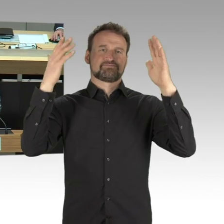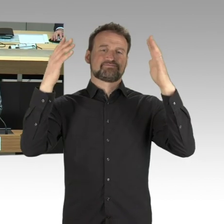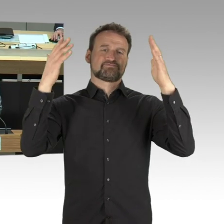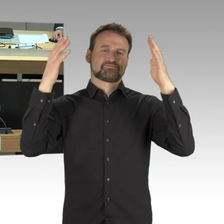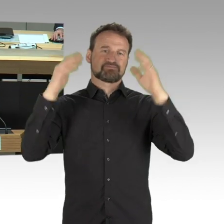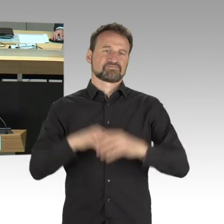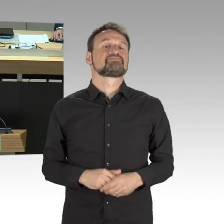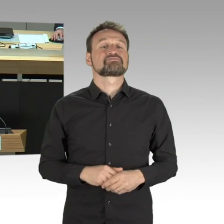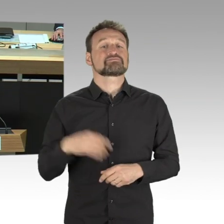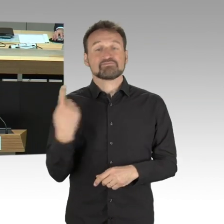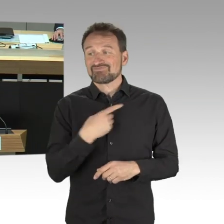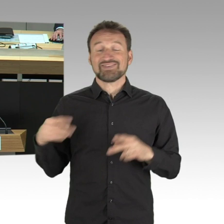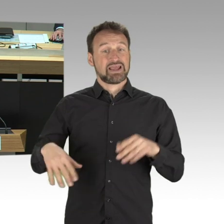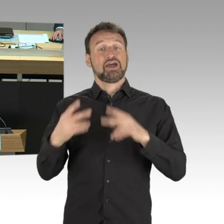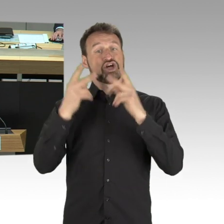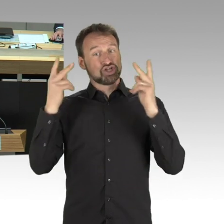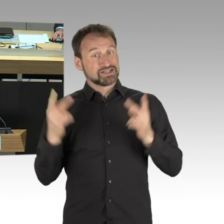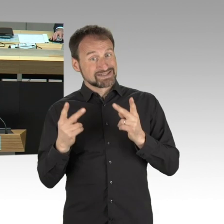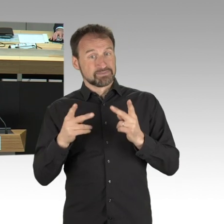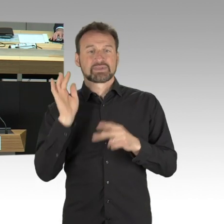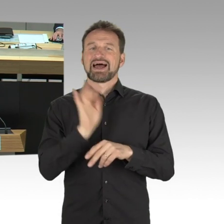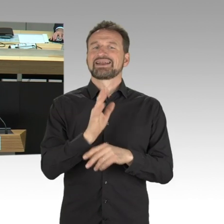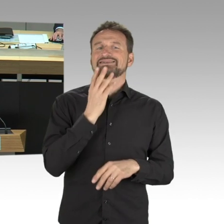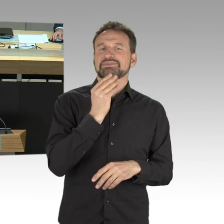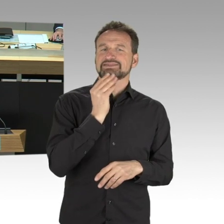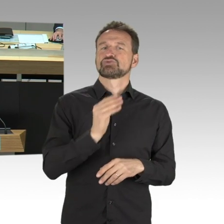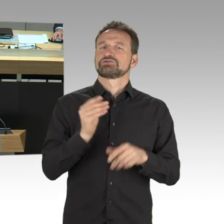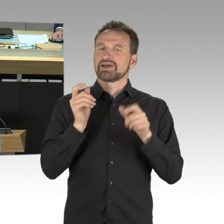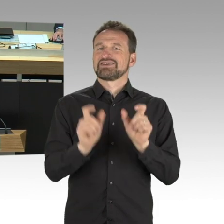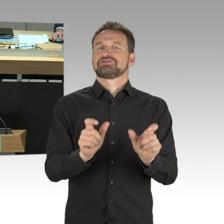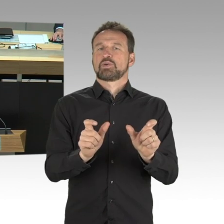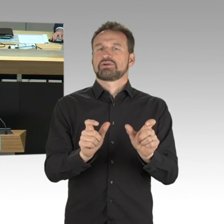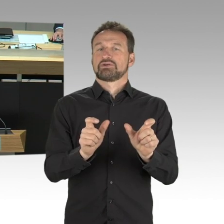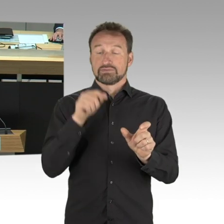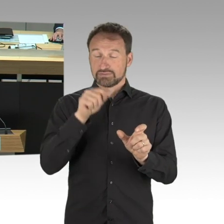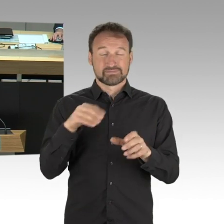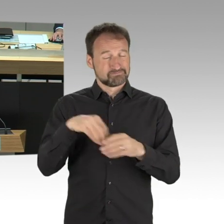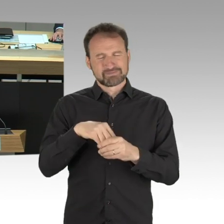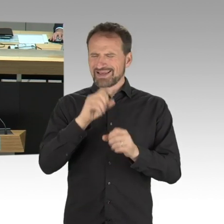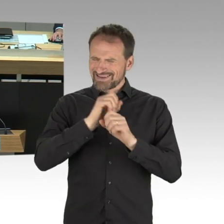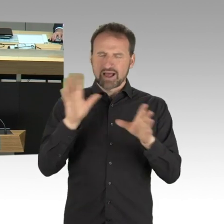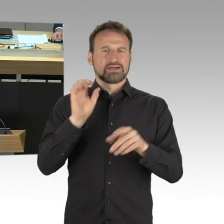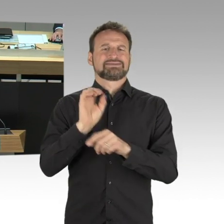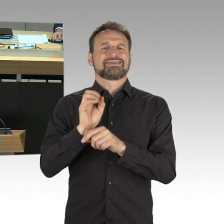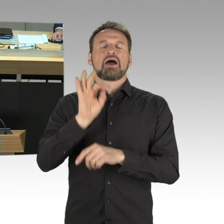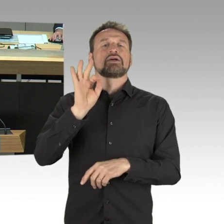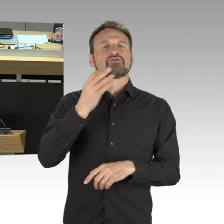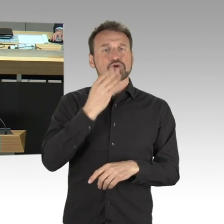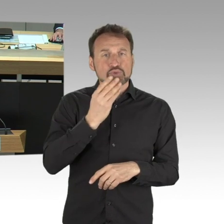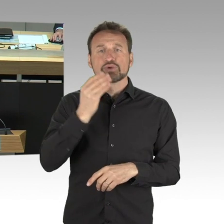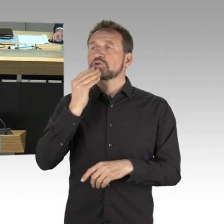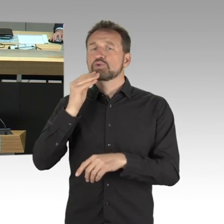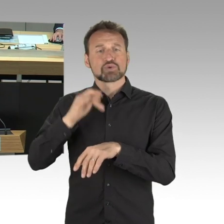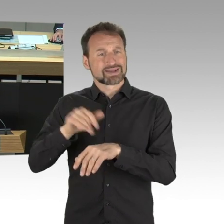Jüdinnen und Juden in unserer Stadt, dass wir an ihrer Seite stehen und eingreifen, wann immer sich Antisemitismus Bahn bricht. Es gilt nie